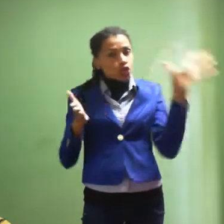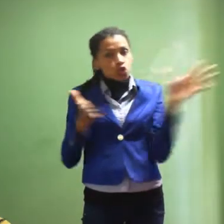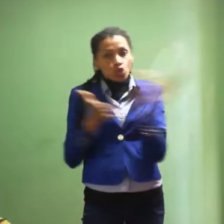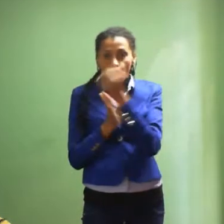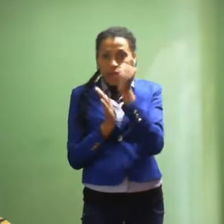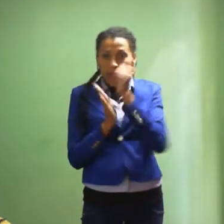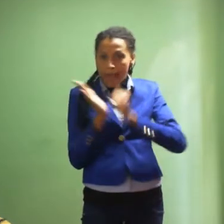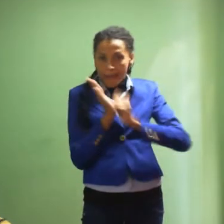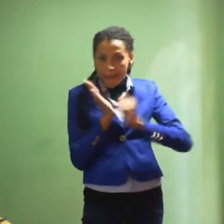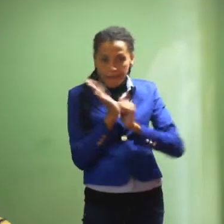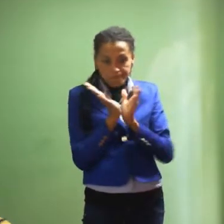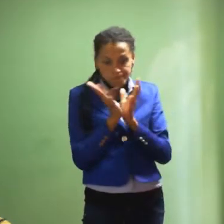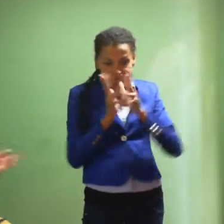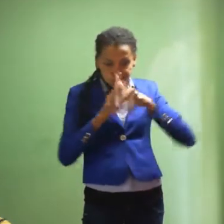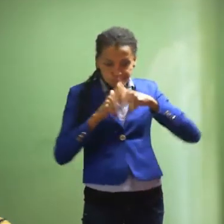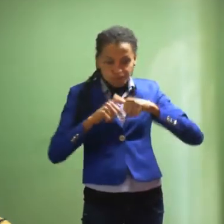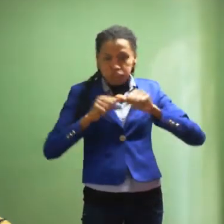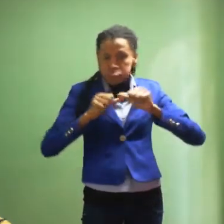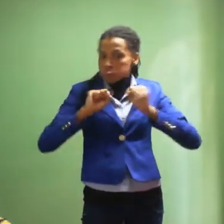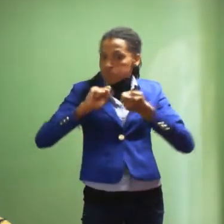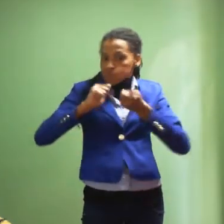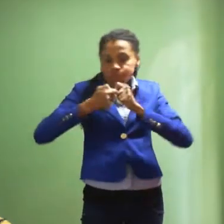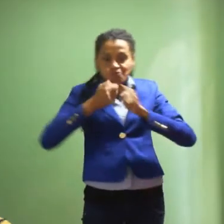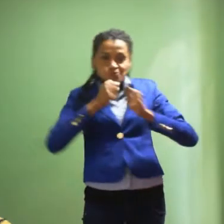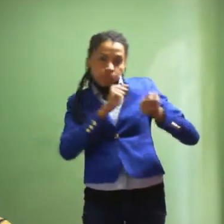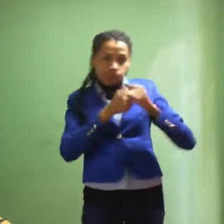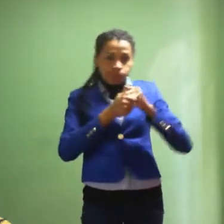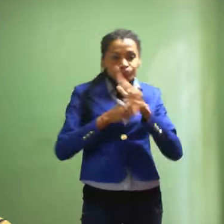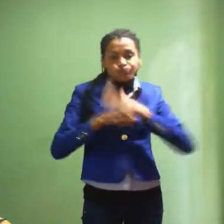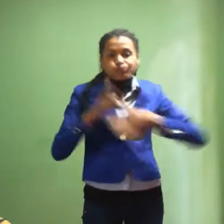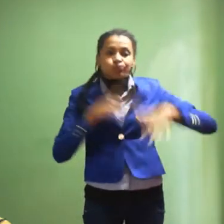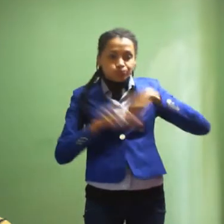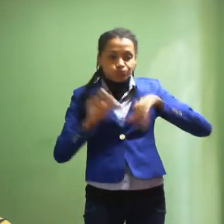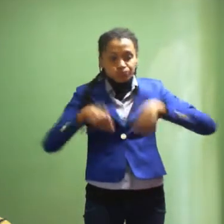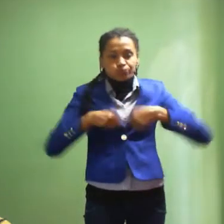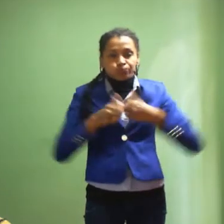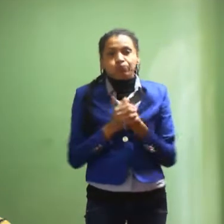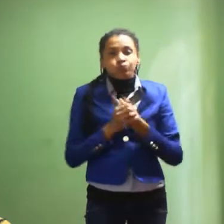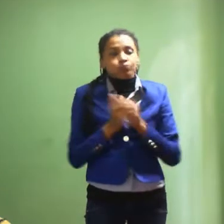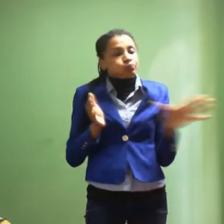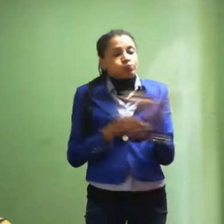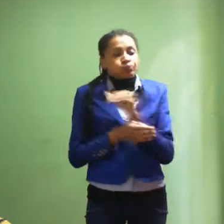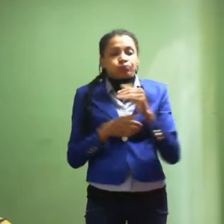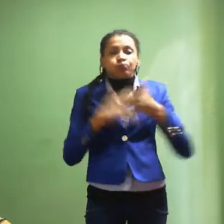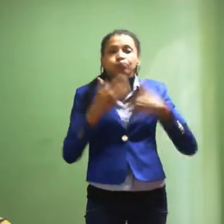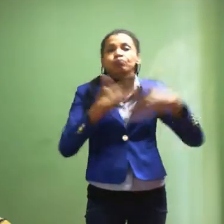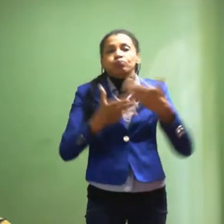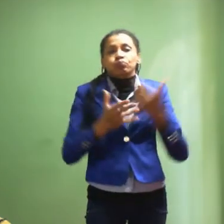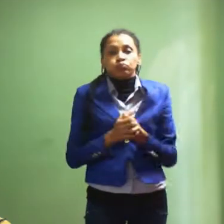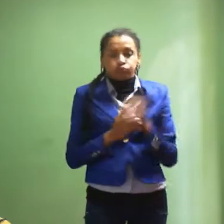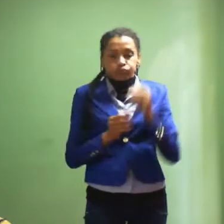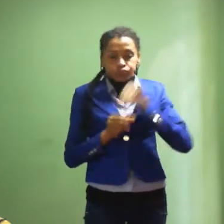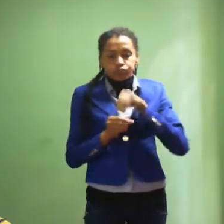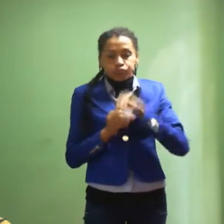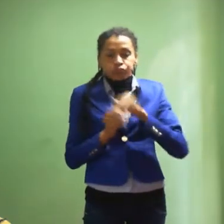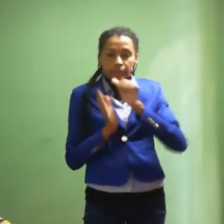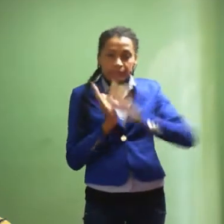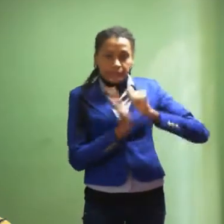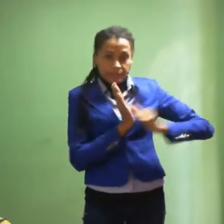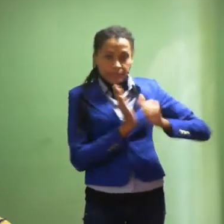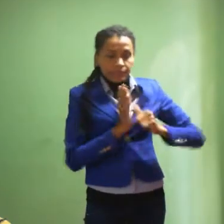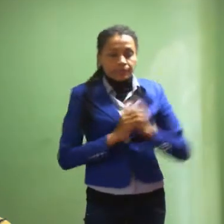tiene la posibilidad de moverse en todos los contenidos y en todos los procesos que están al interior de las áreas.